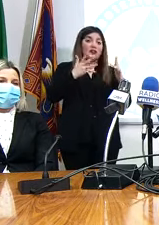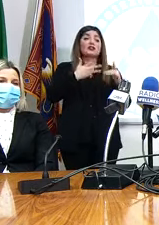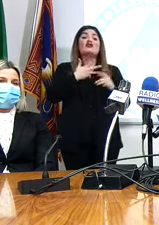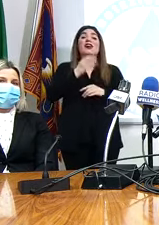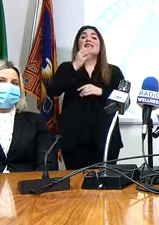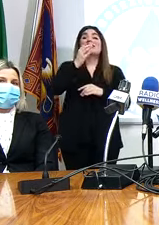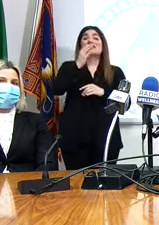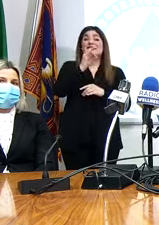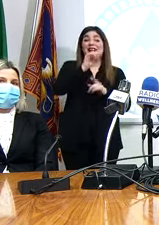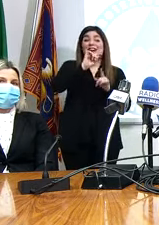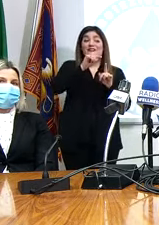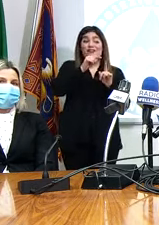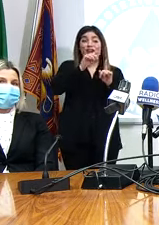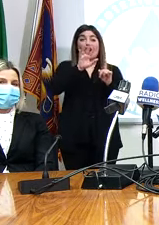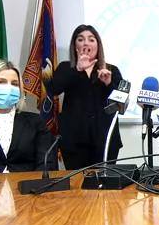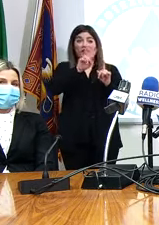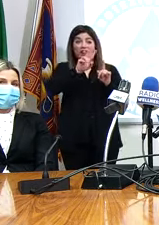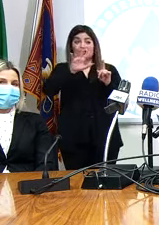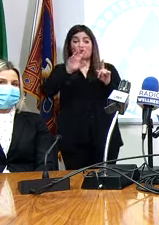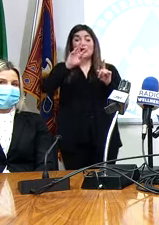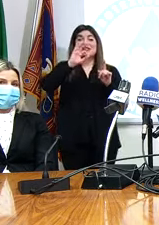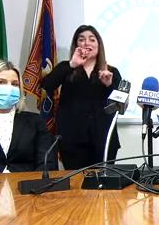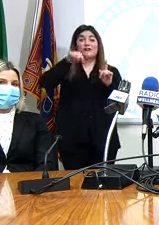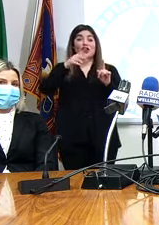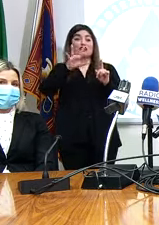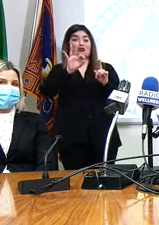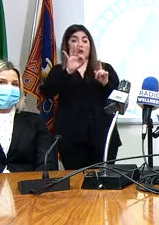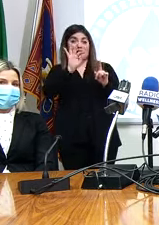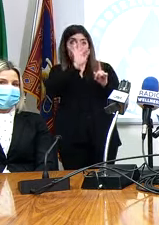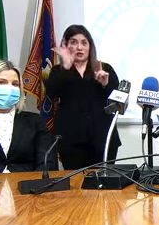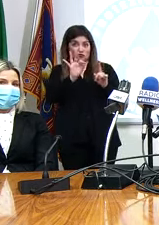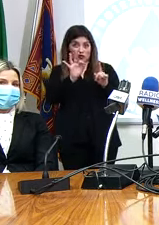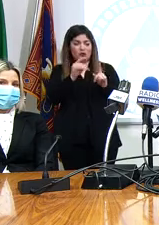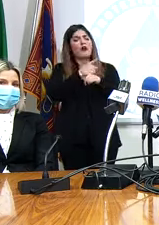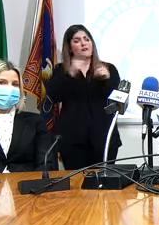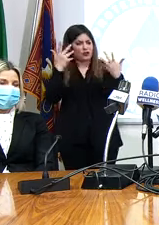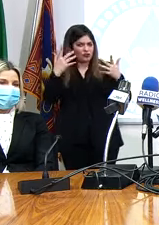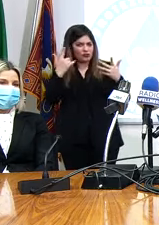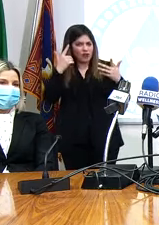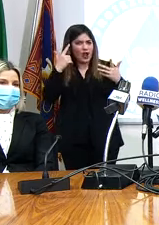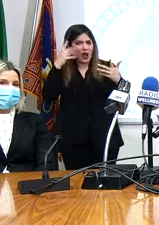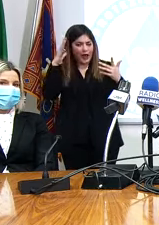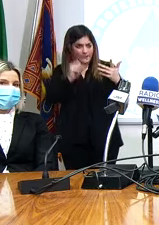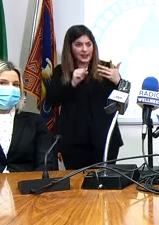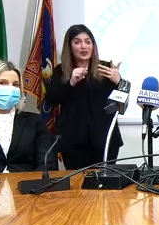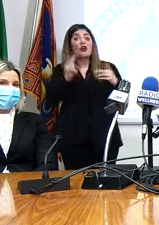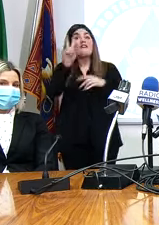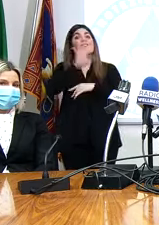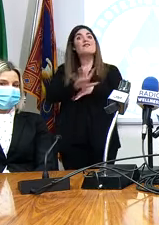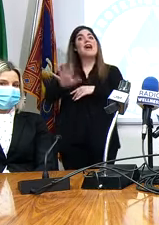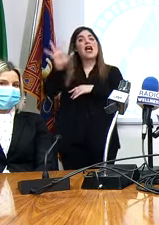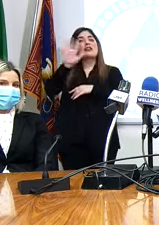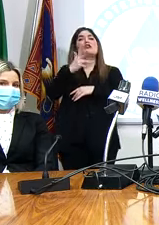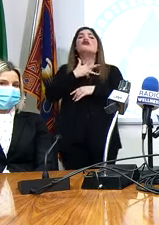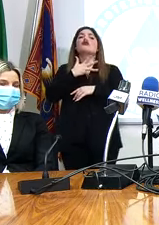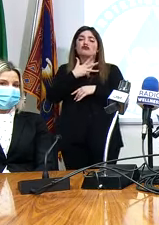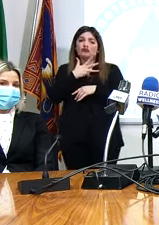0,50%. Allora, da noi avete già sentito che il Veneto paga un contributo minore delle altre